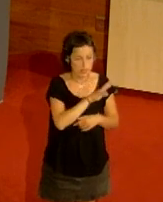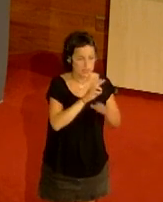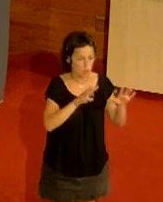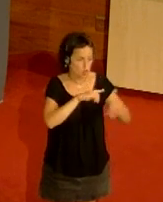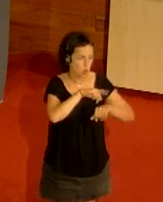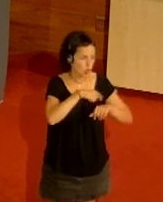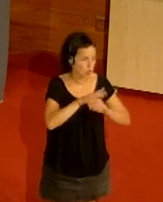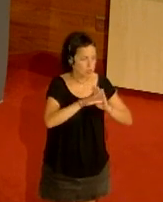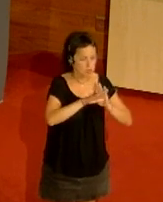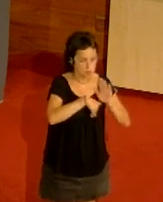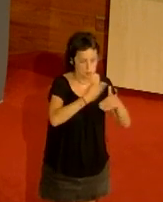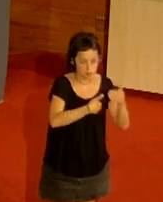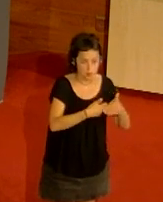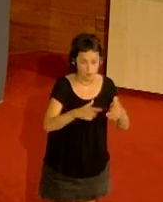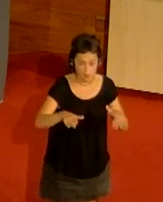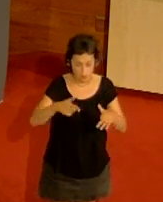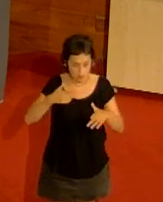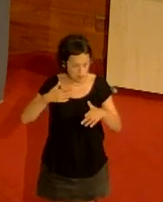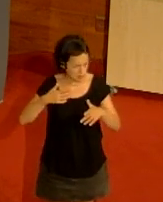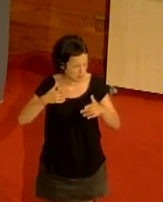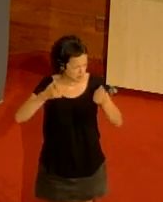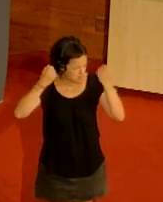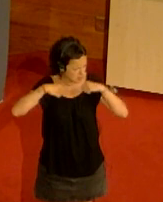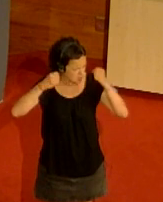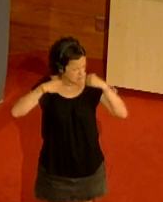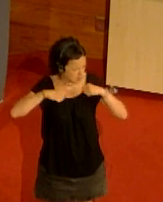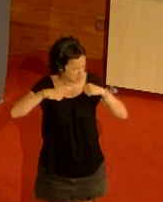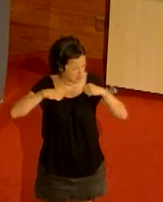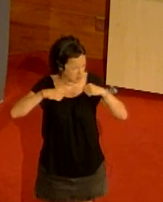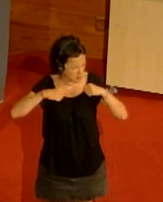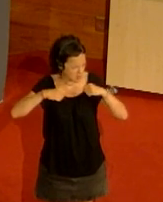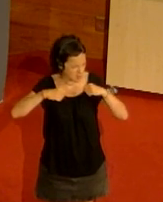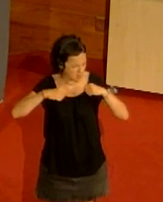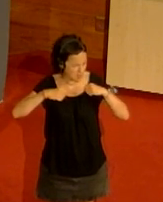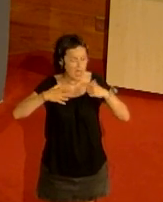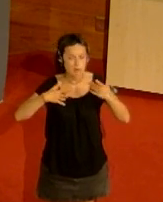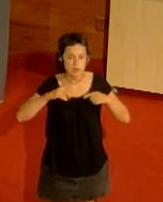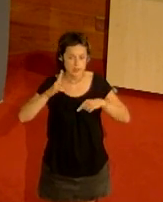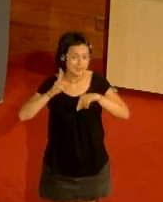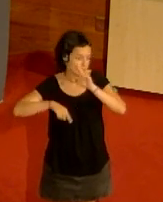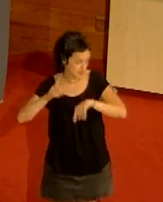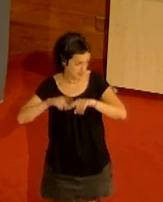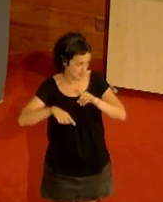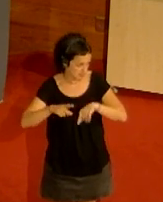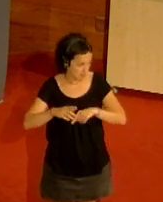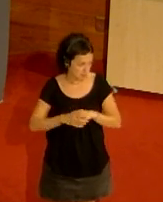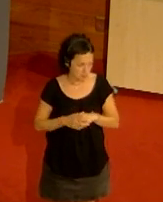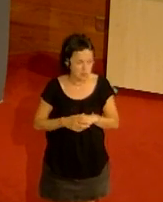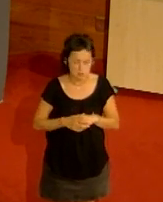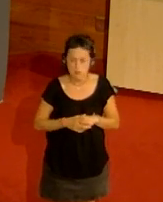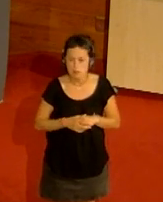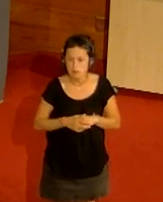pero en la práctica lo que ves es arbitrariedad. Y yo me ha pasado pues desde, no sé, por ejemplo, llegar con un barco de